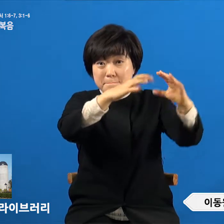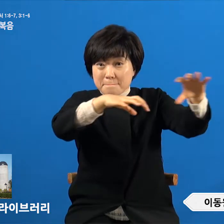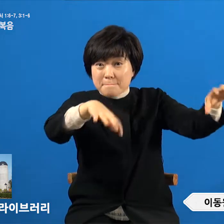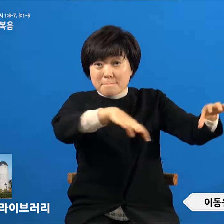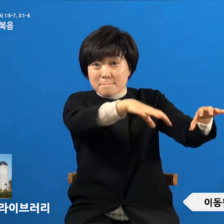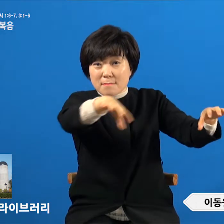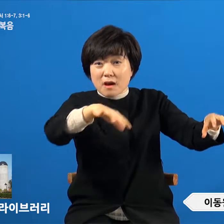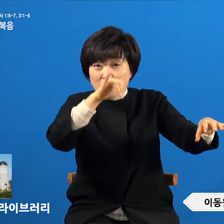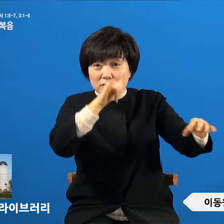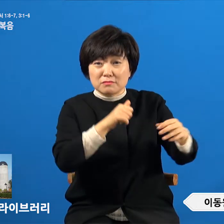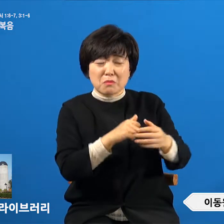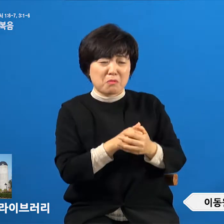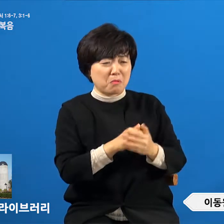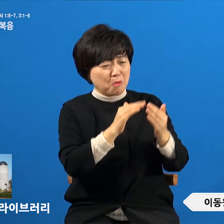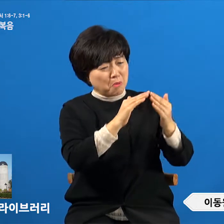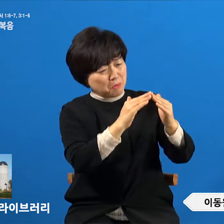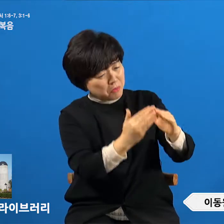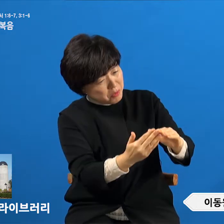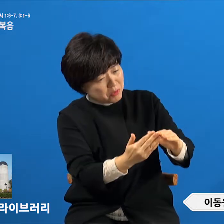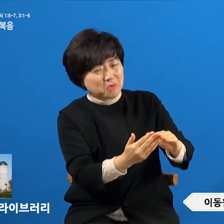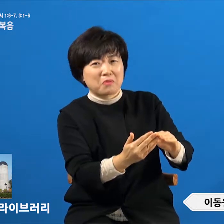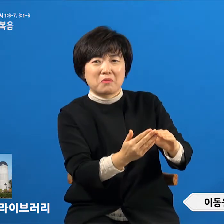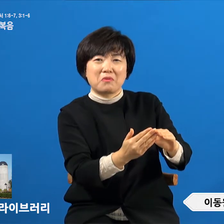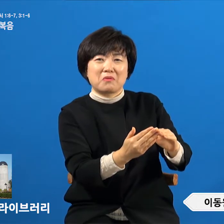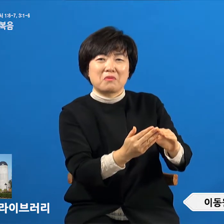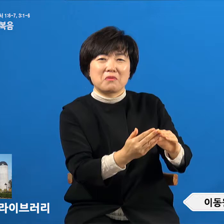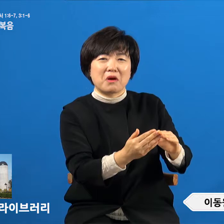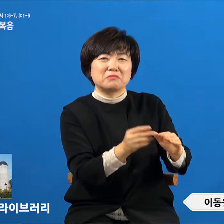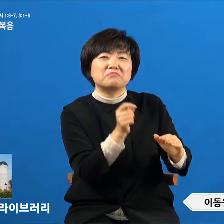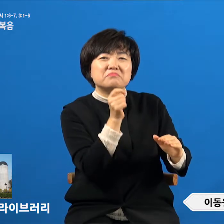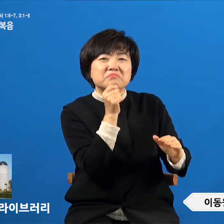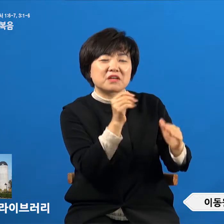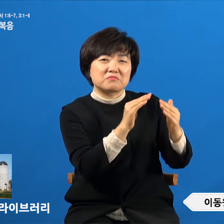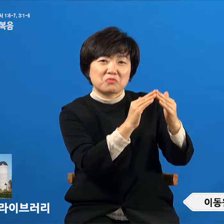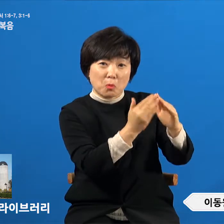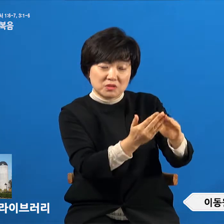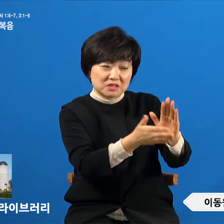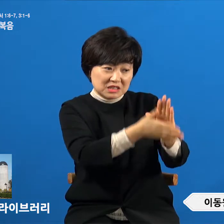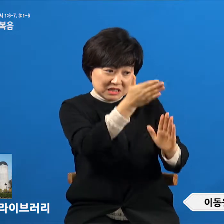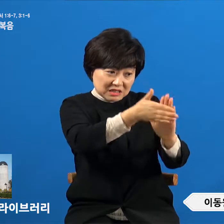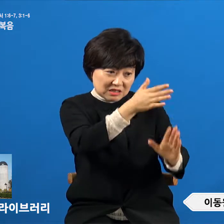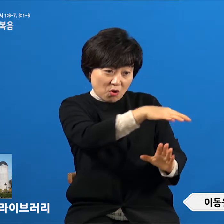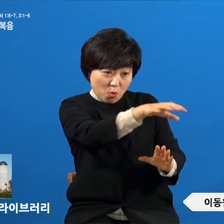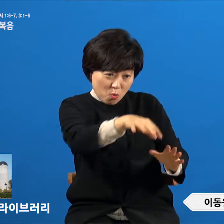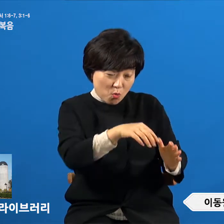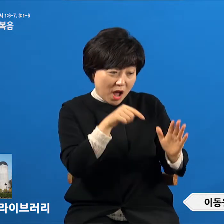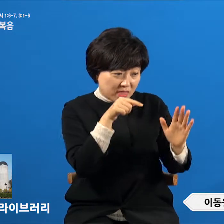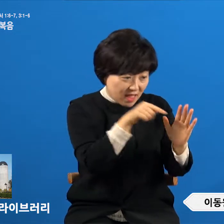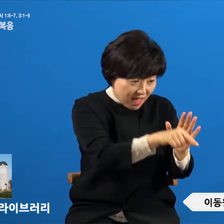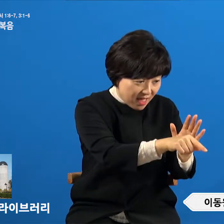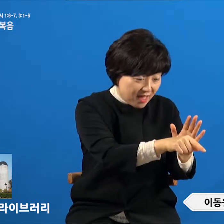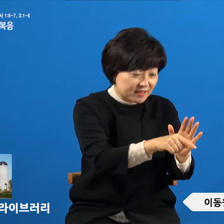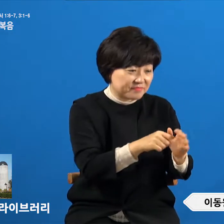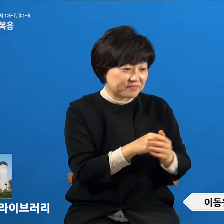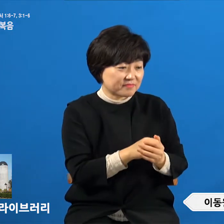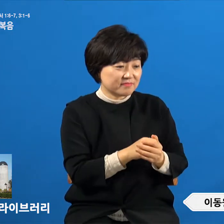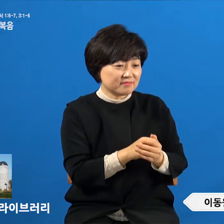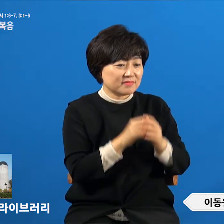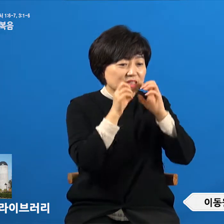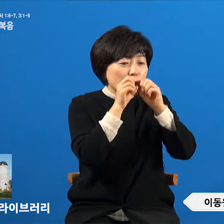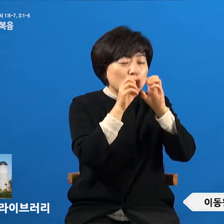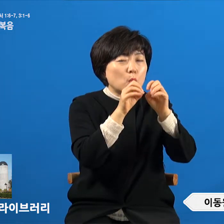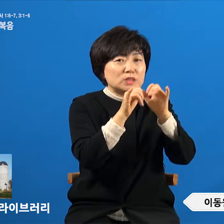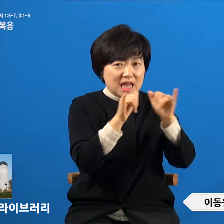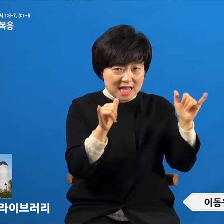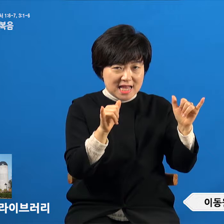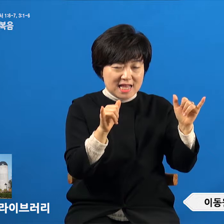보시는 것처럼 꼭 마구간 같이 보이죠. 마구간 같이 아주 소박한 그런 곳입니다. 그러나 이 안에 전도자 빌리 그레함의